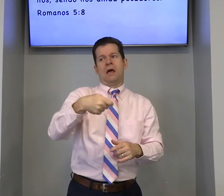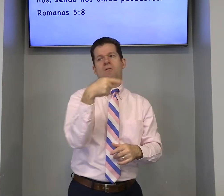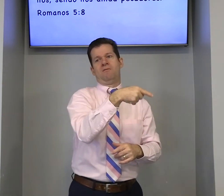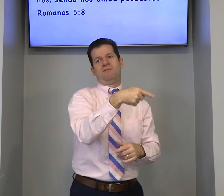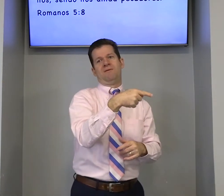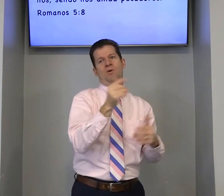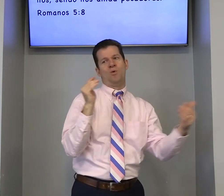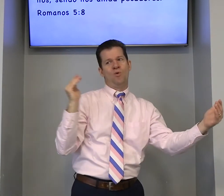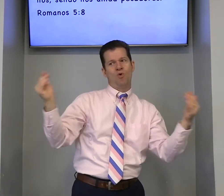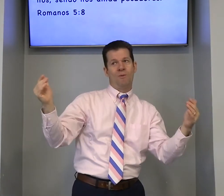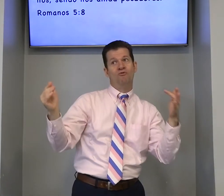Futuro.